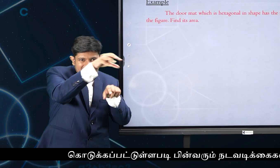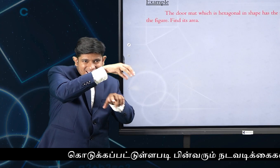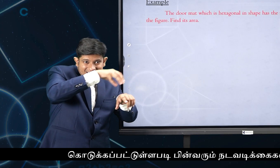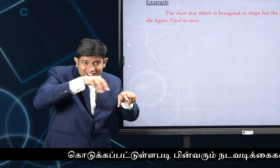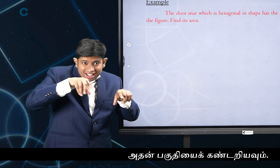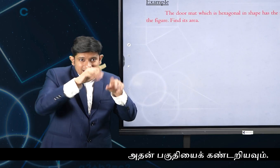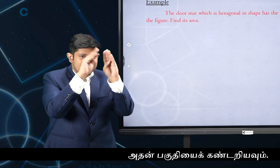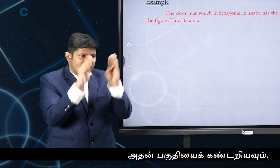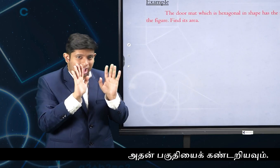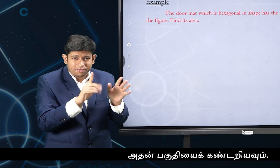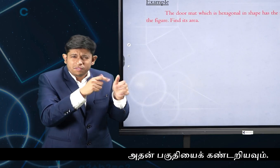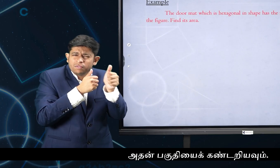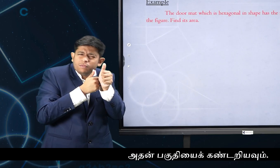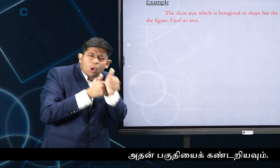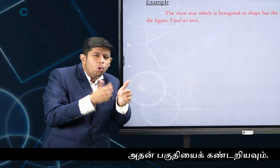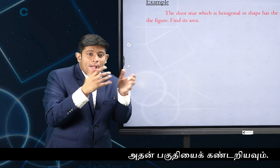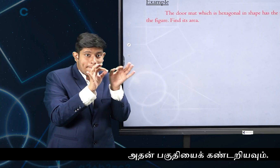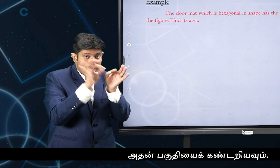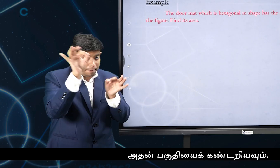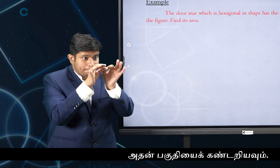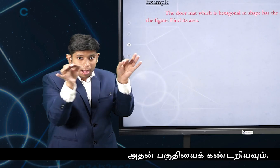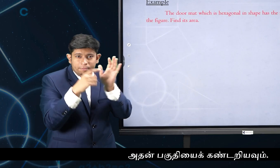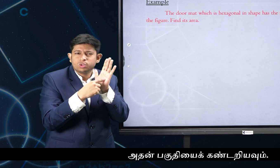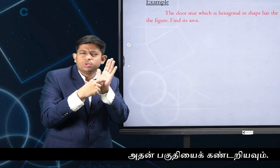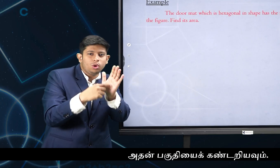உள்ளன. அதன் பகுதியை கண்டறியவும்.